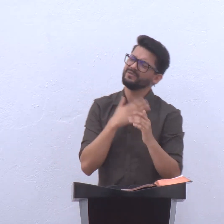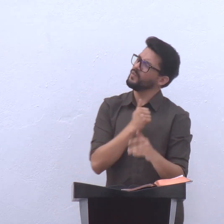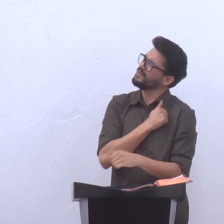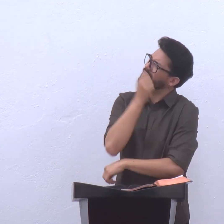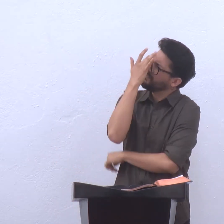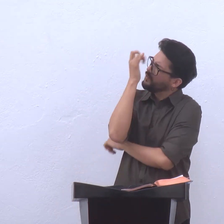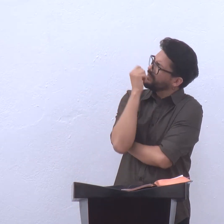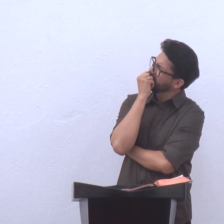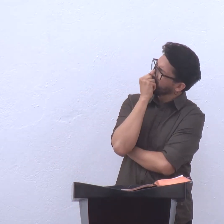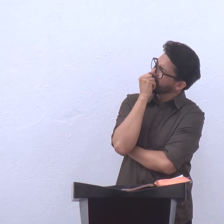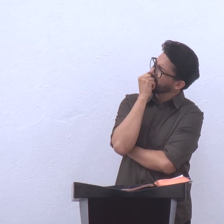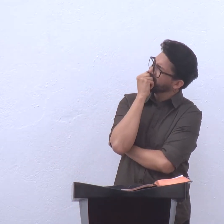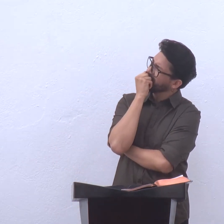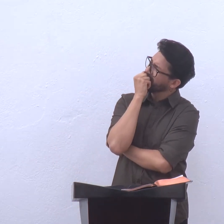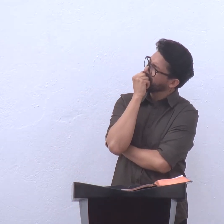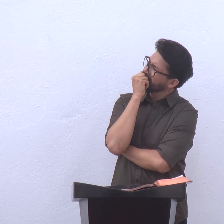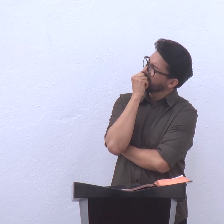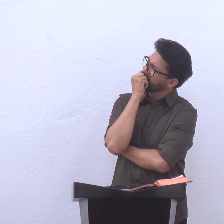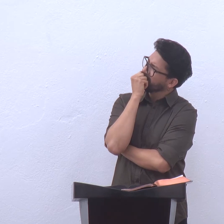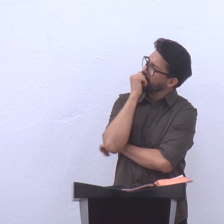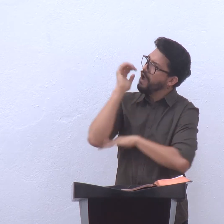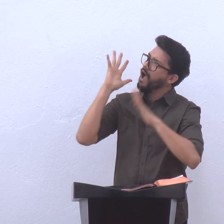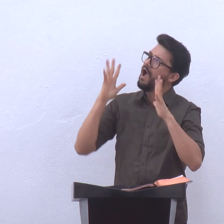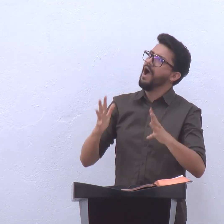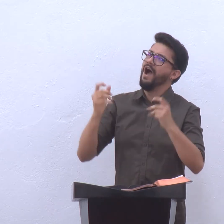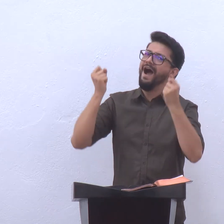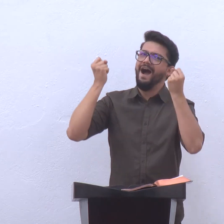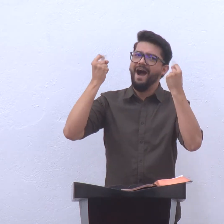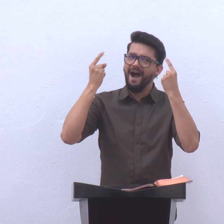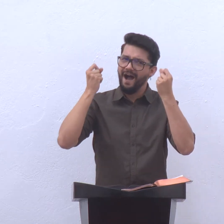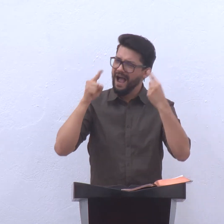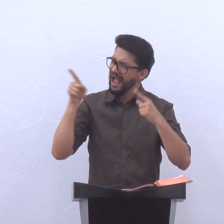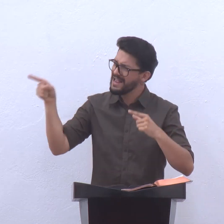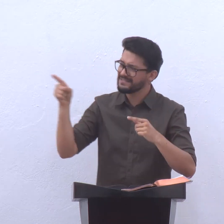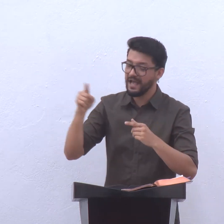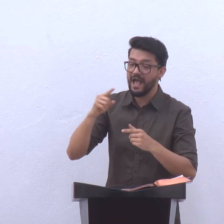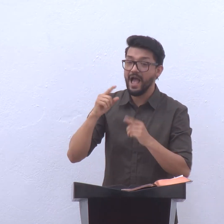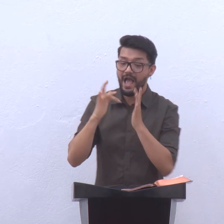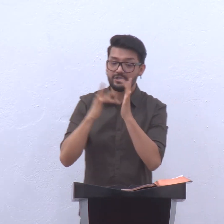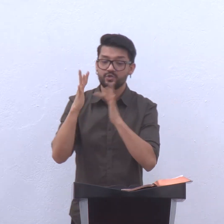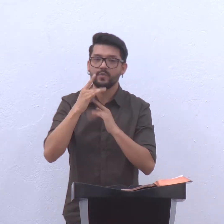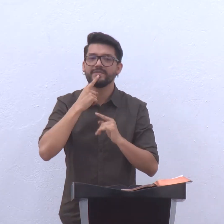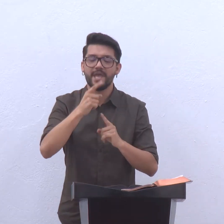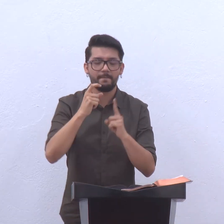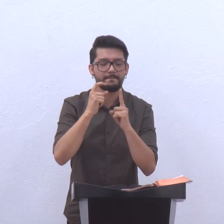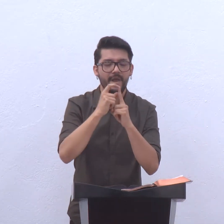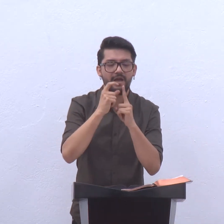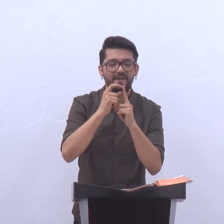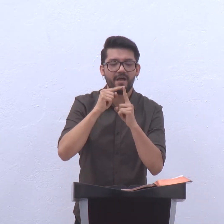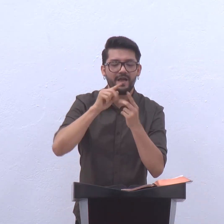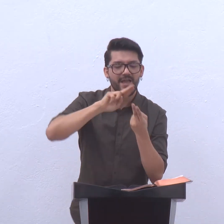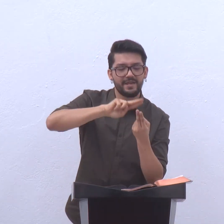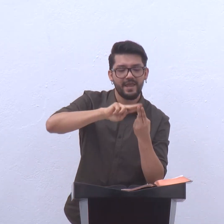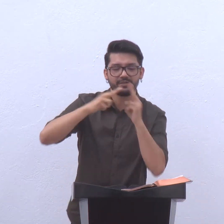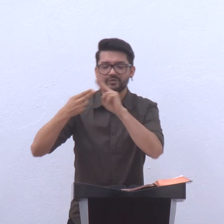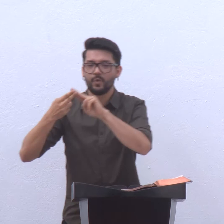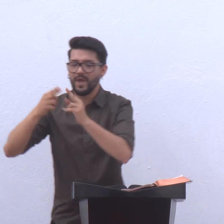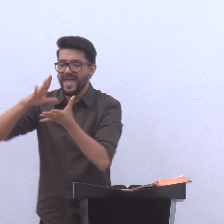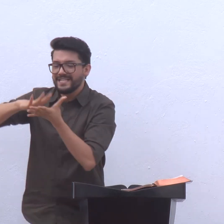del templo, Juan se pone a analizar y dijo, claro, lo entiendo. Jesús estaba diciendo esa